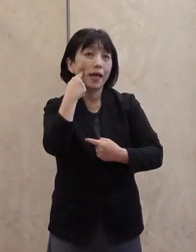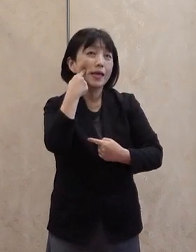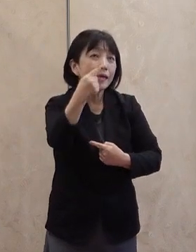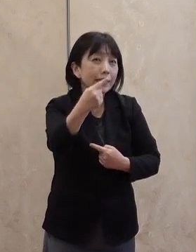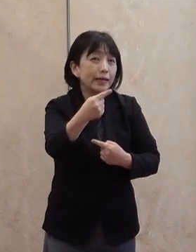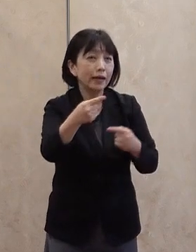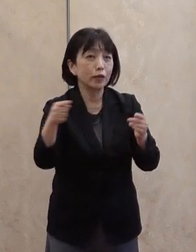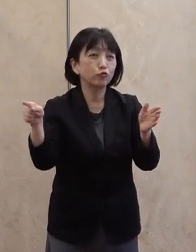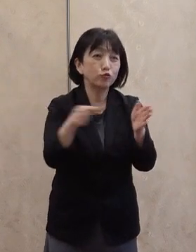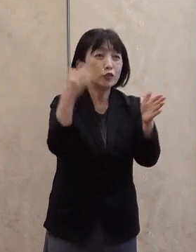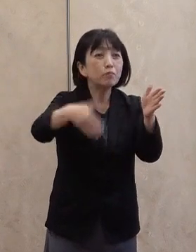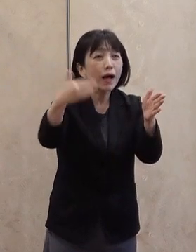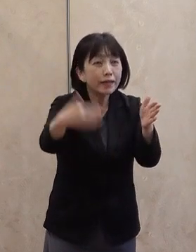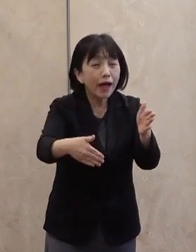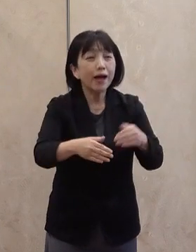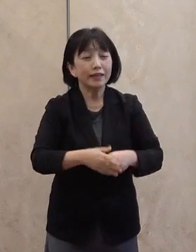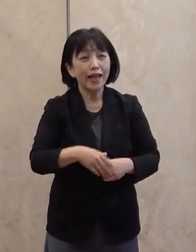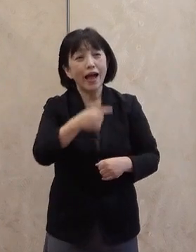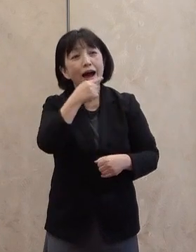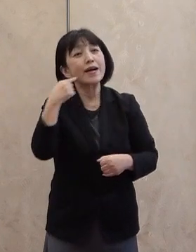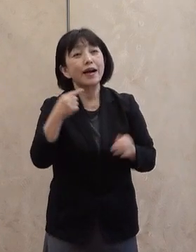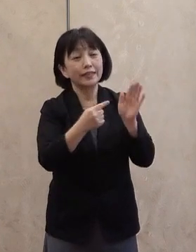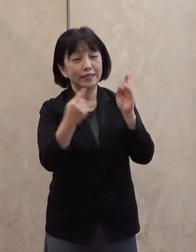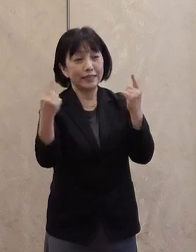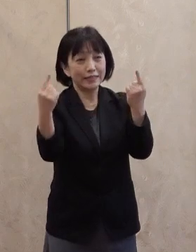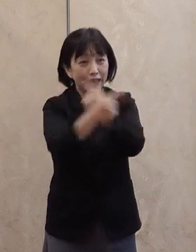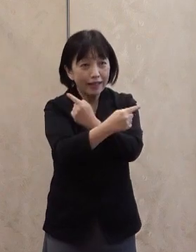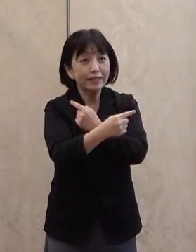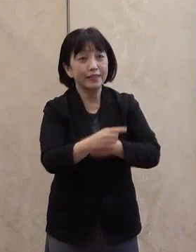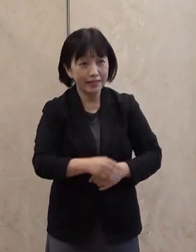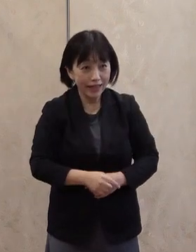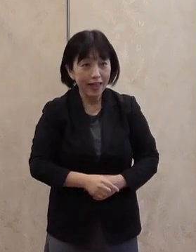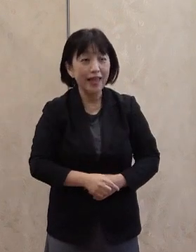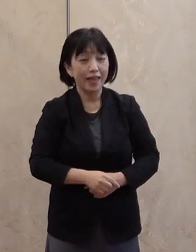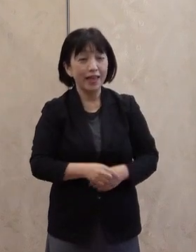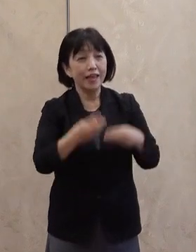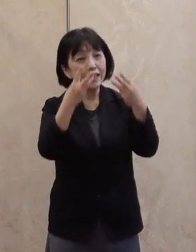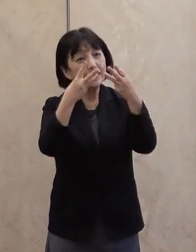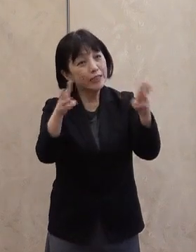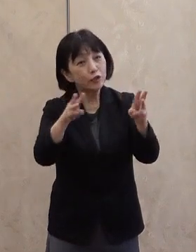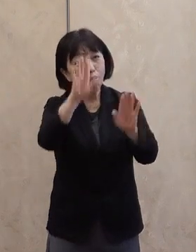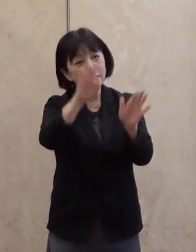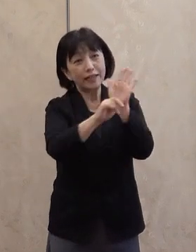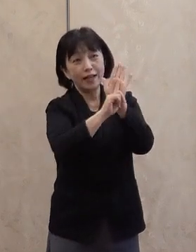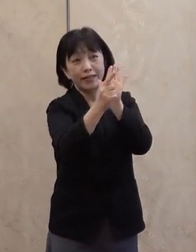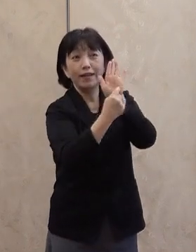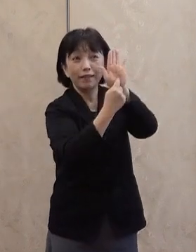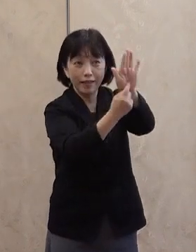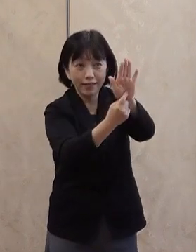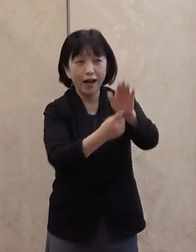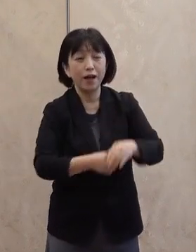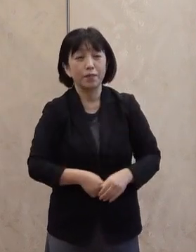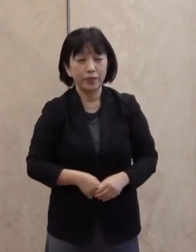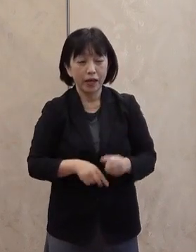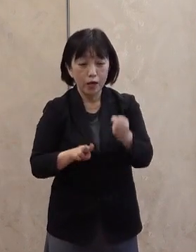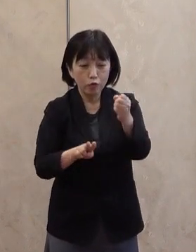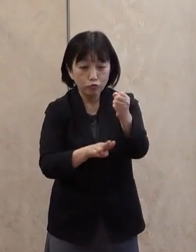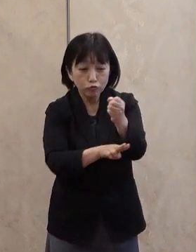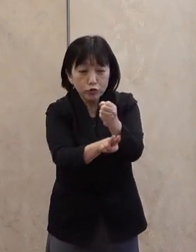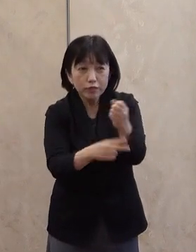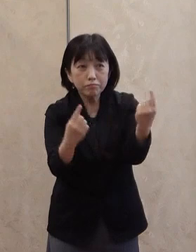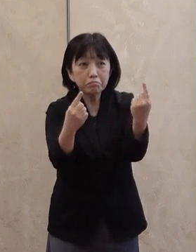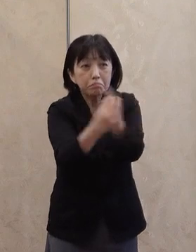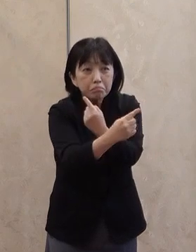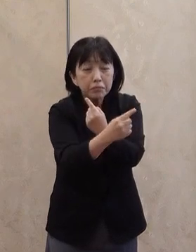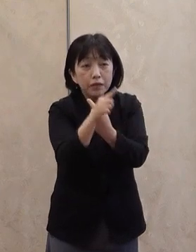つき、その医療非常事態宣言がついたかと、発令されるかと思うんですが、その変異株によって病床が、